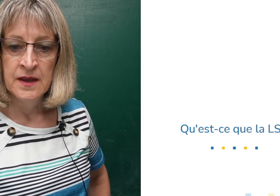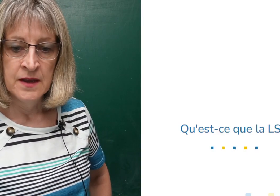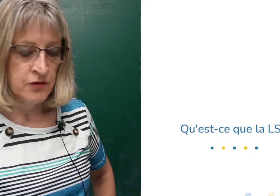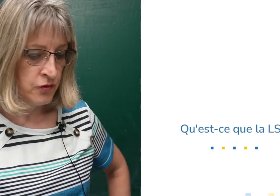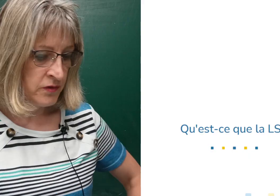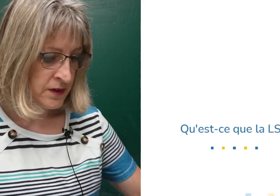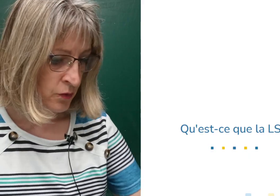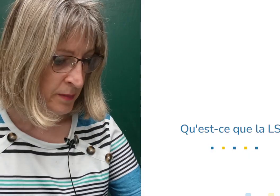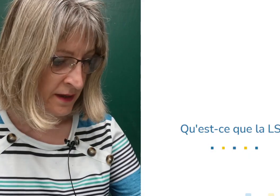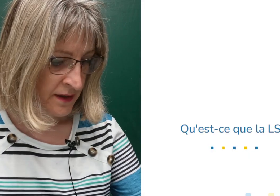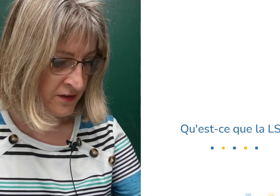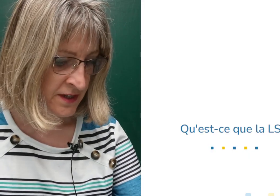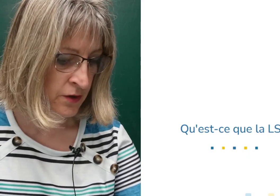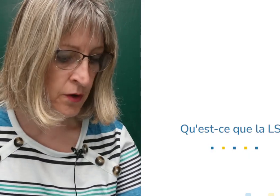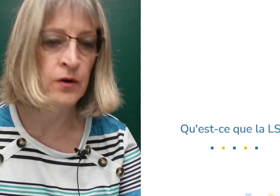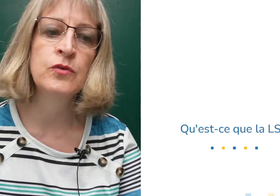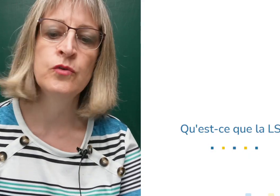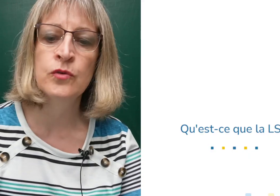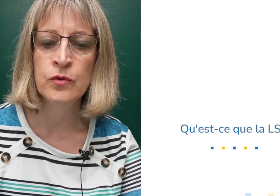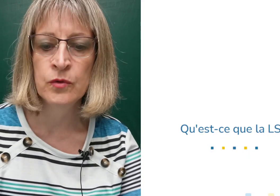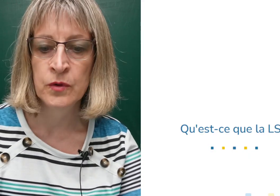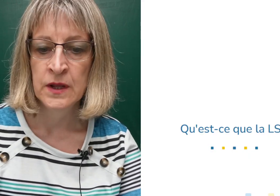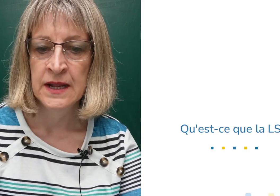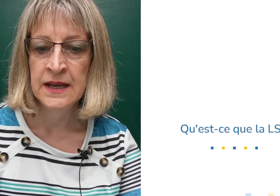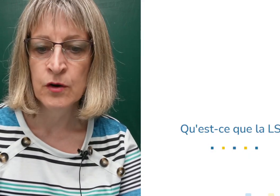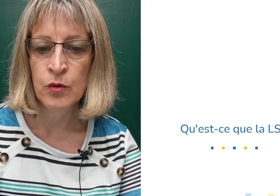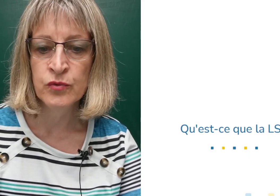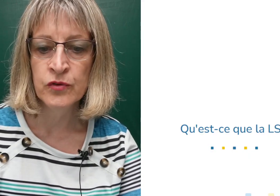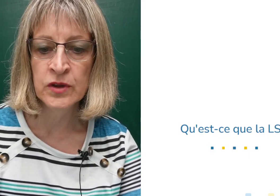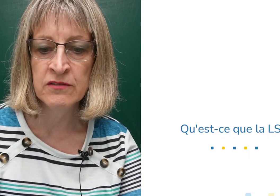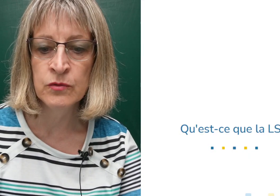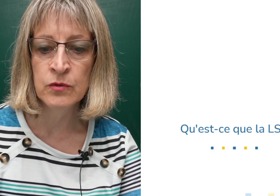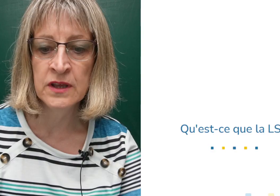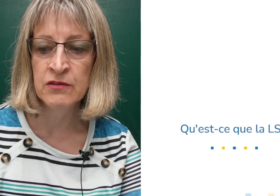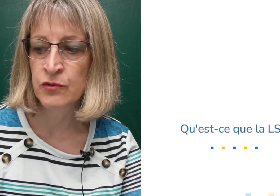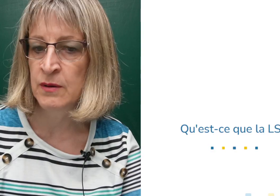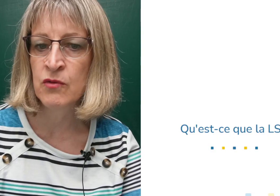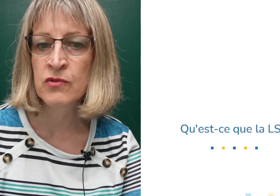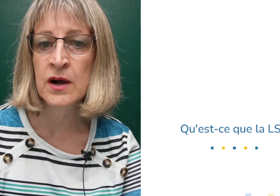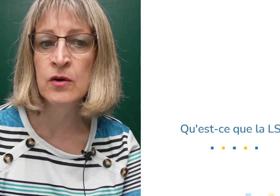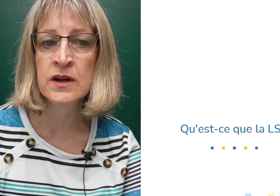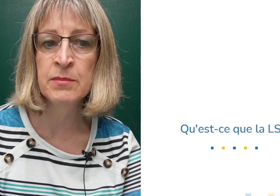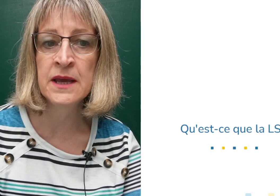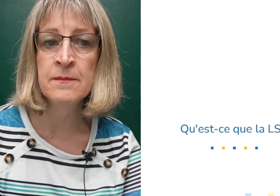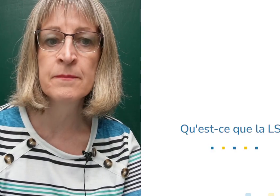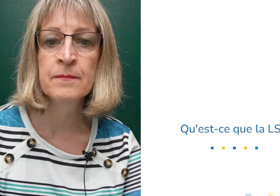Je vais donc partager d'ailleurs l'écran pour ceux qui vont éventuellement voir en replay.